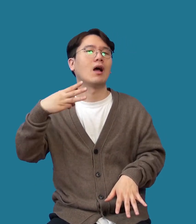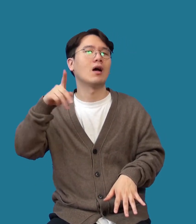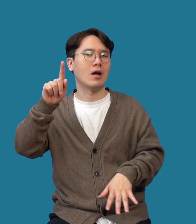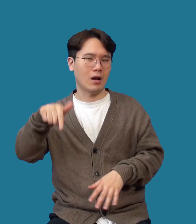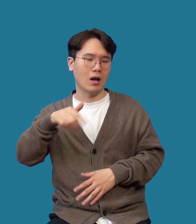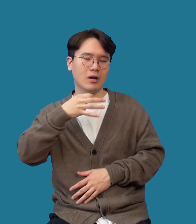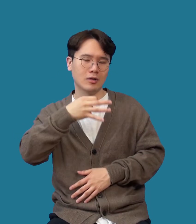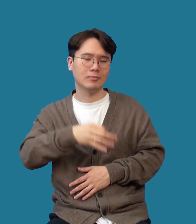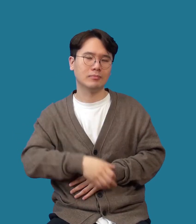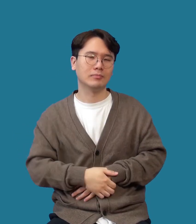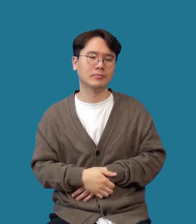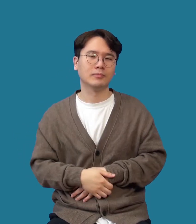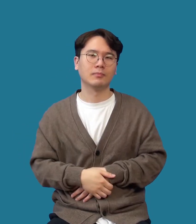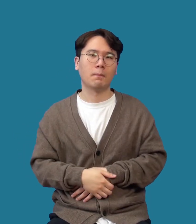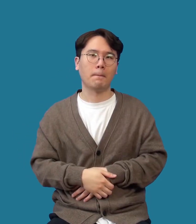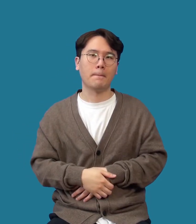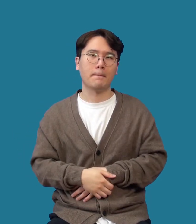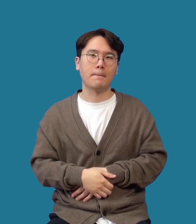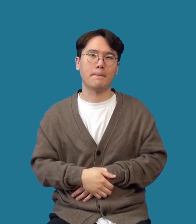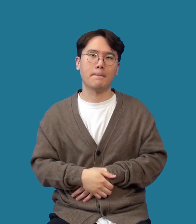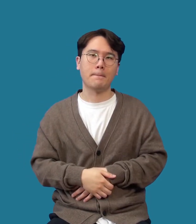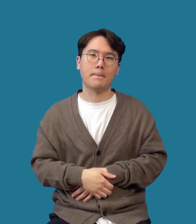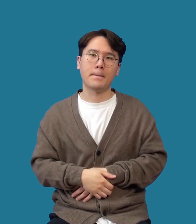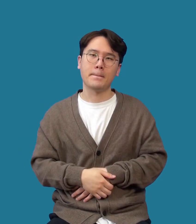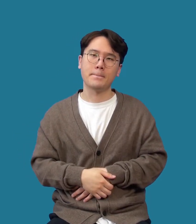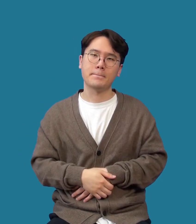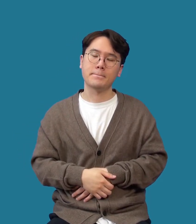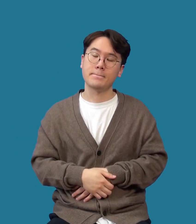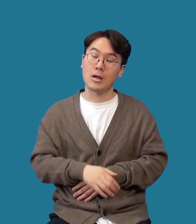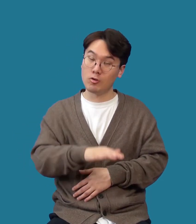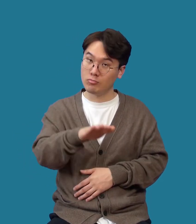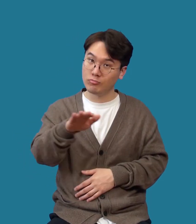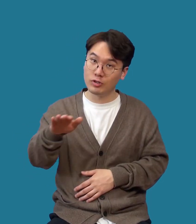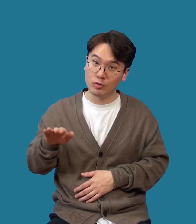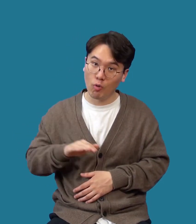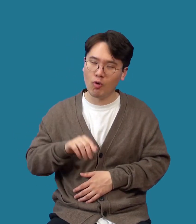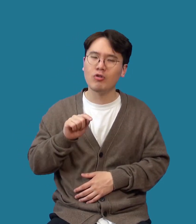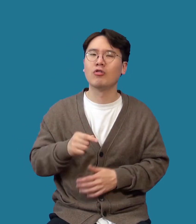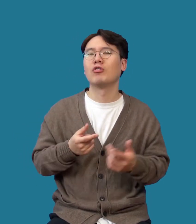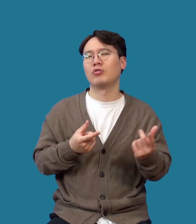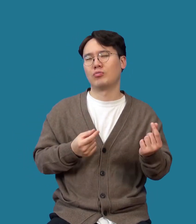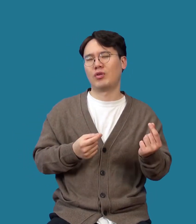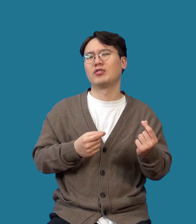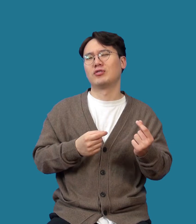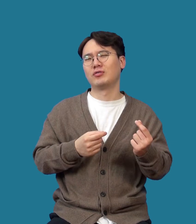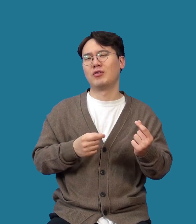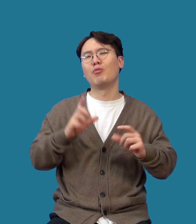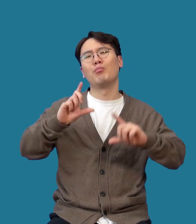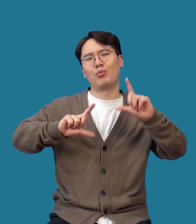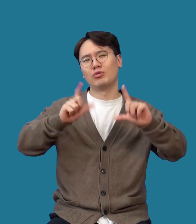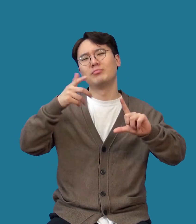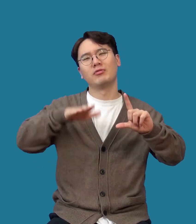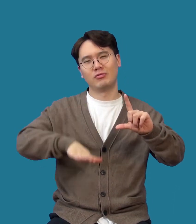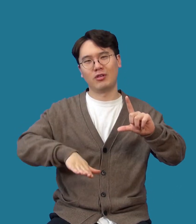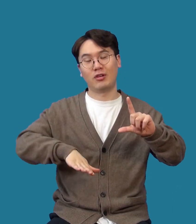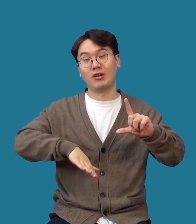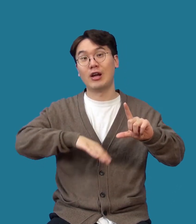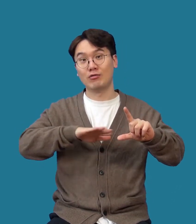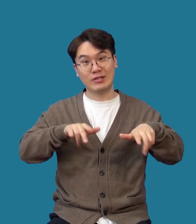여러분, 우리도 그런 존재였는데 우리가 구원을 받았습니다. 정말